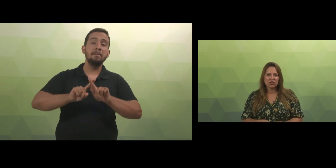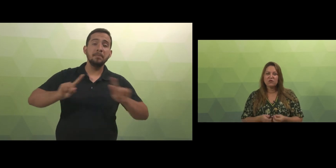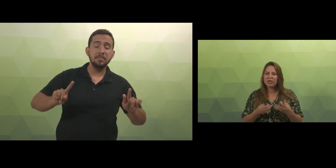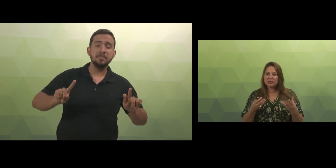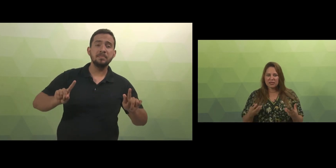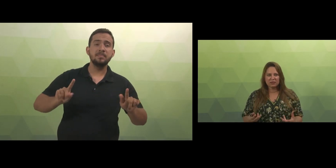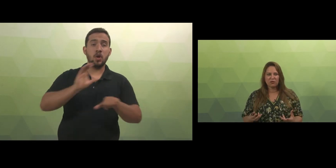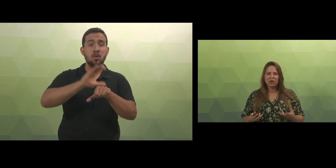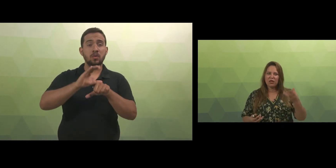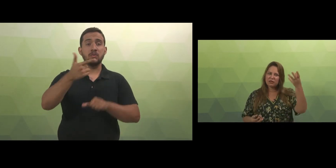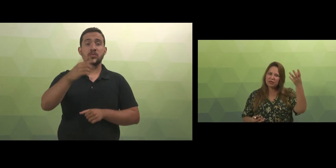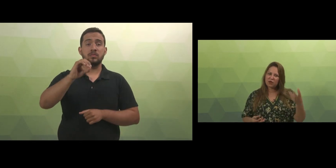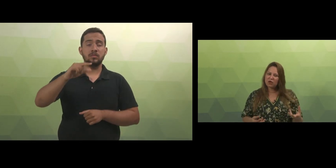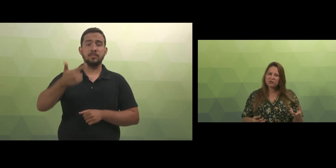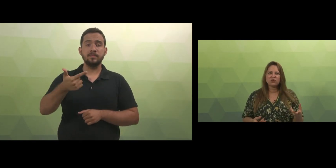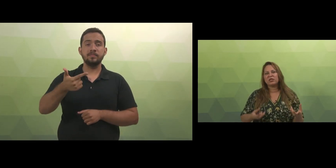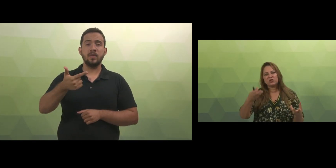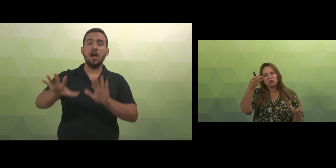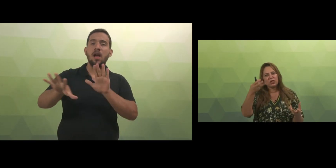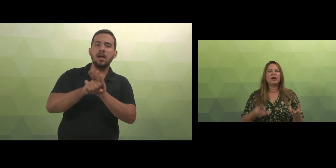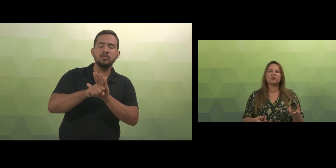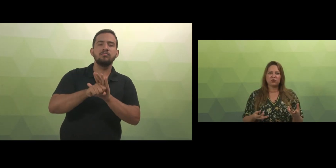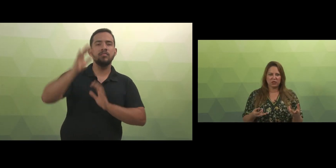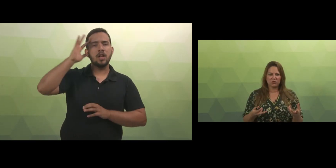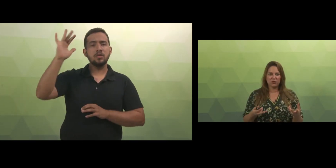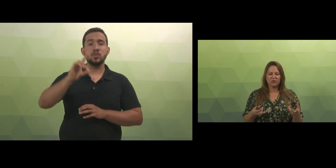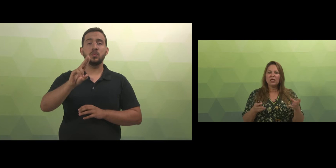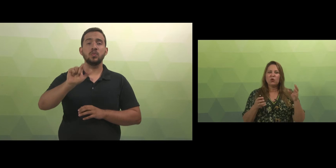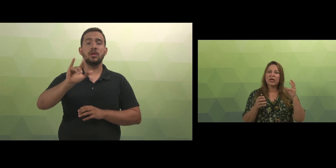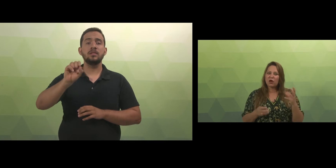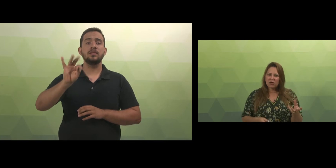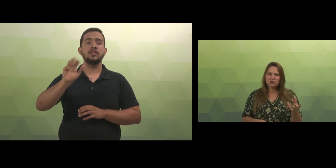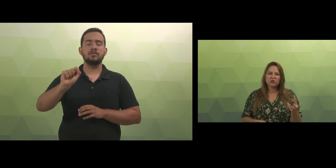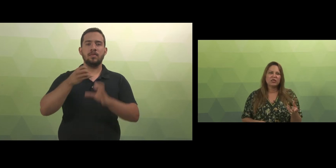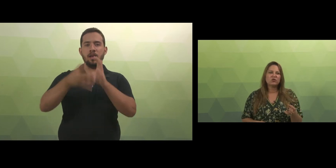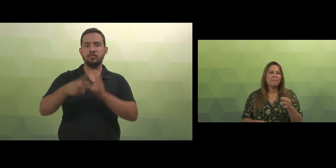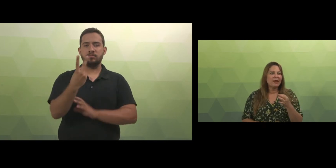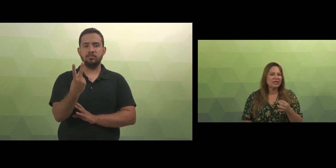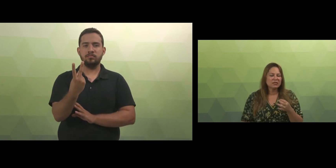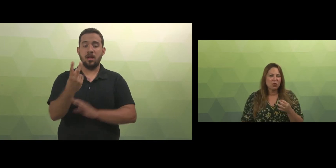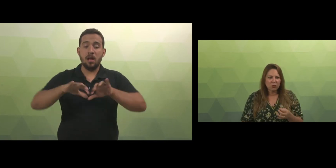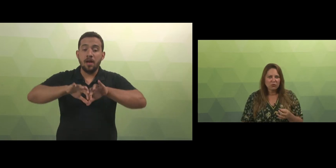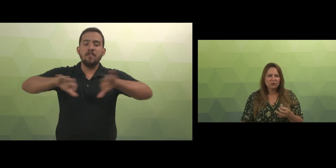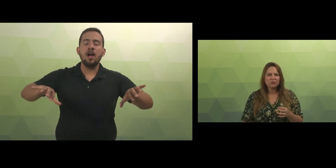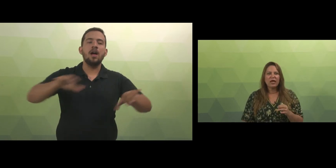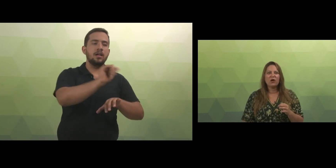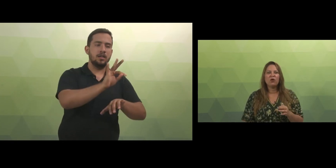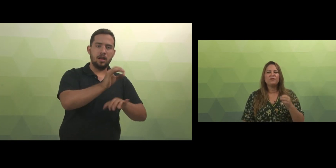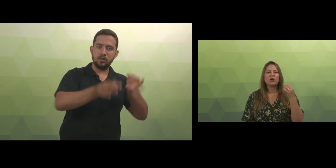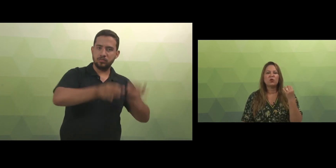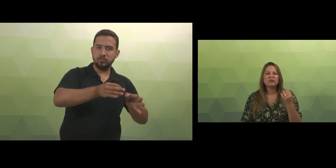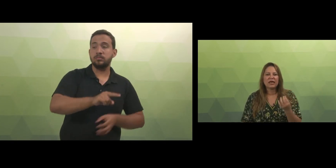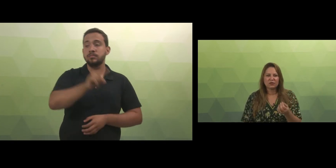seja, a diferenciação entre negócio jurídico e ato jurídico. O negócio jurídico mais comum é